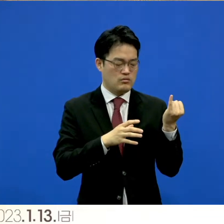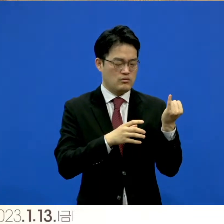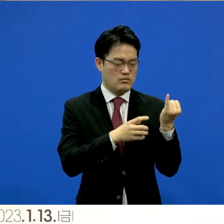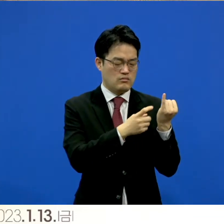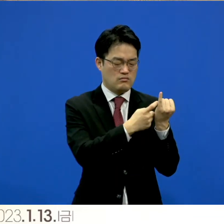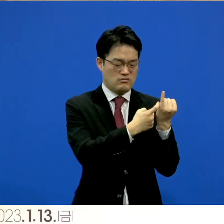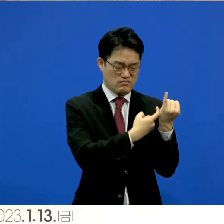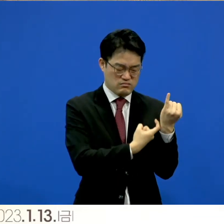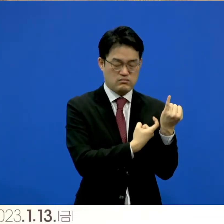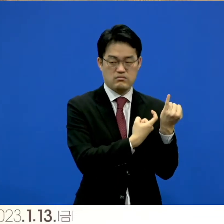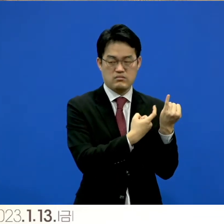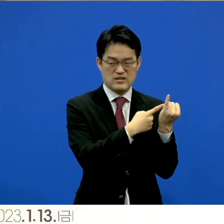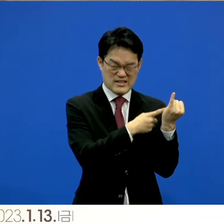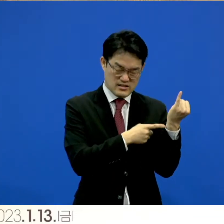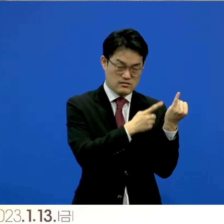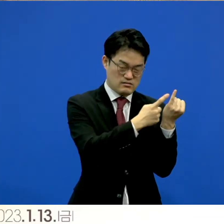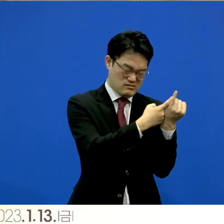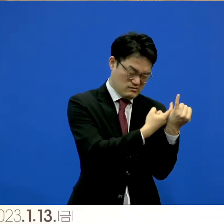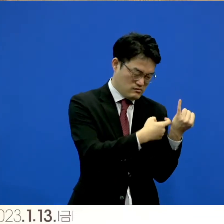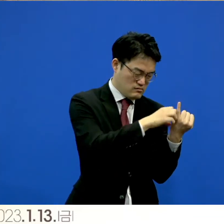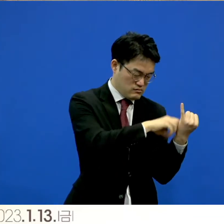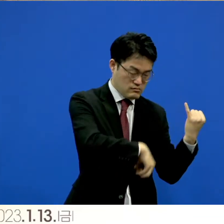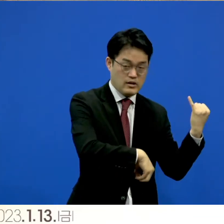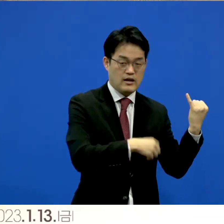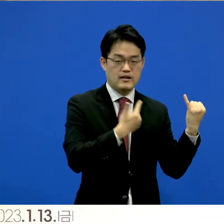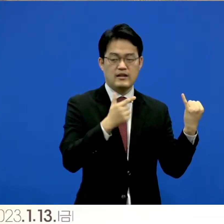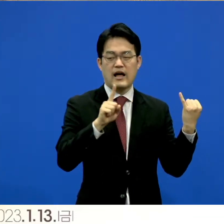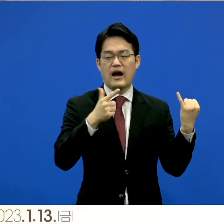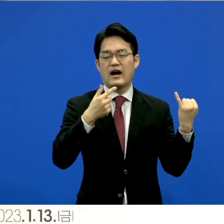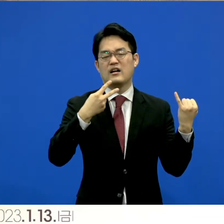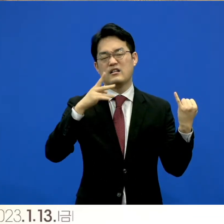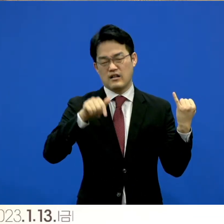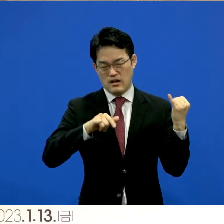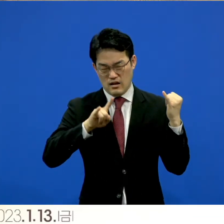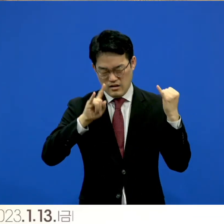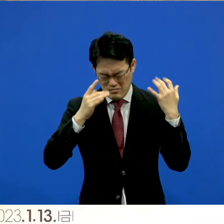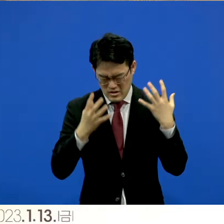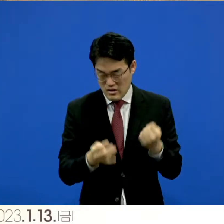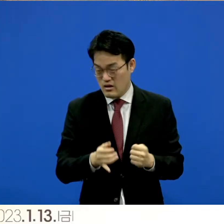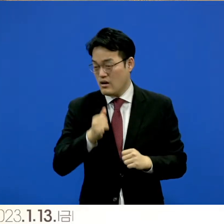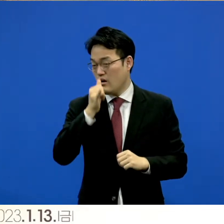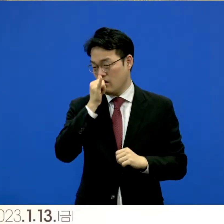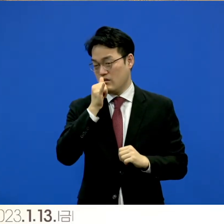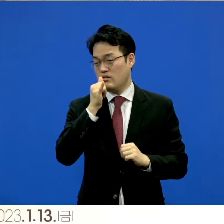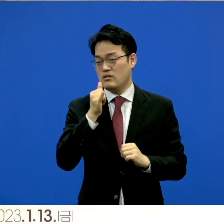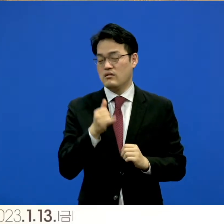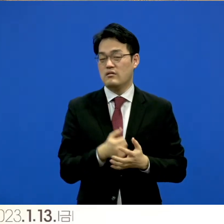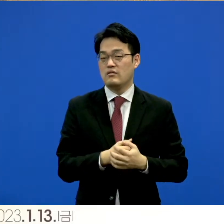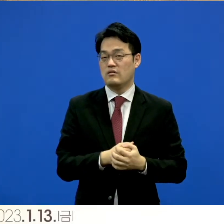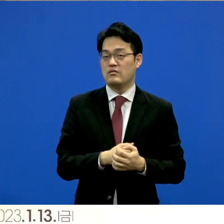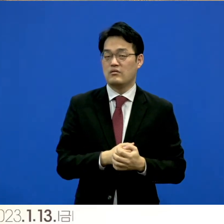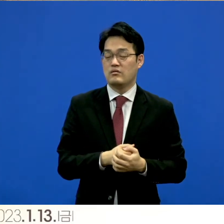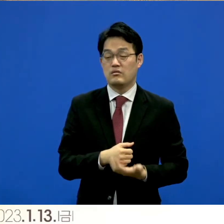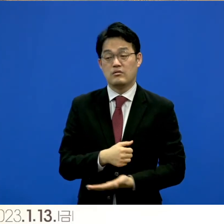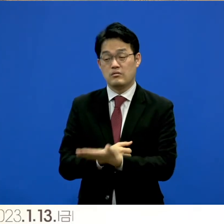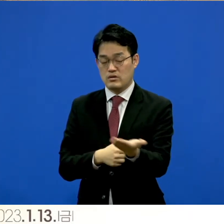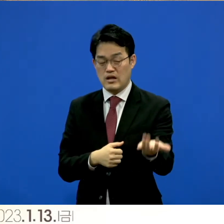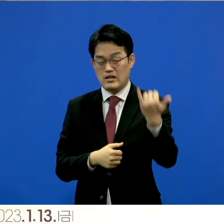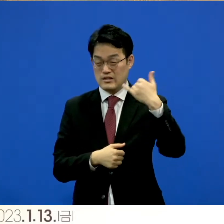여러분, 아이들이 공부를 좀 못해도 환대해 줘야 돼요. 아유, 내 새끼 하고 엉덩이를 두드려주고,